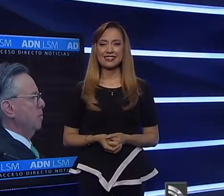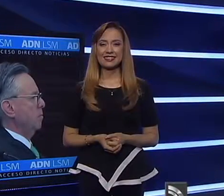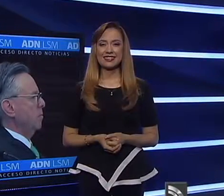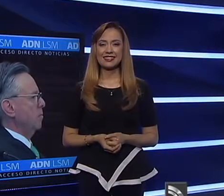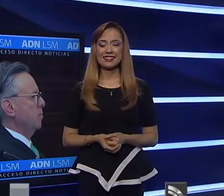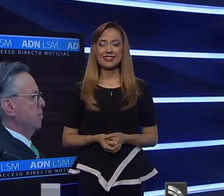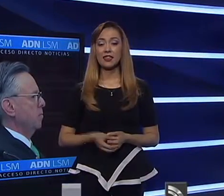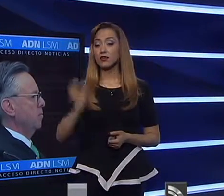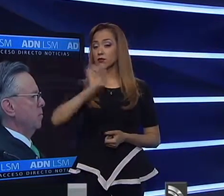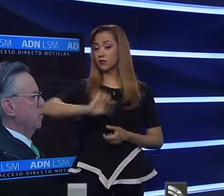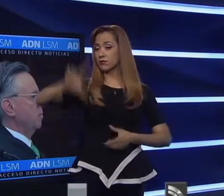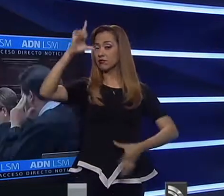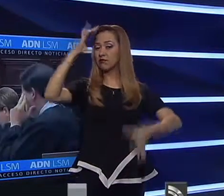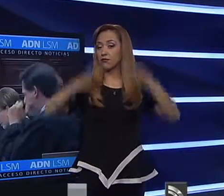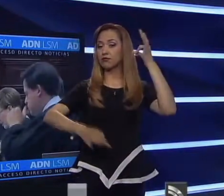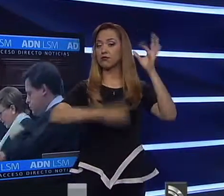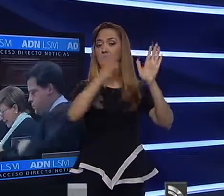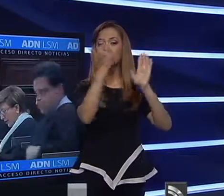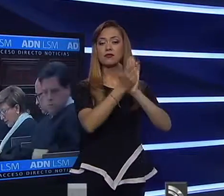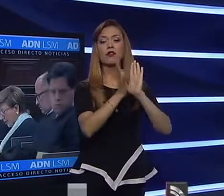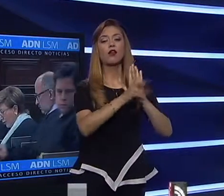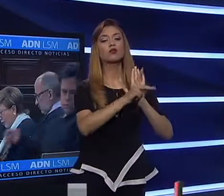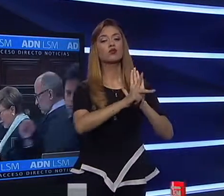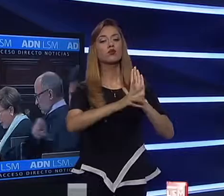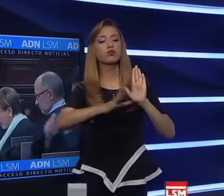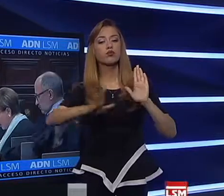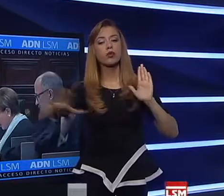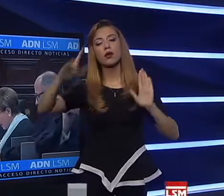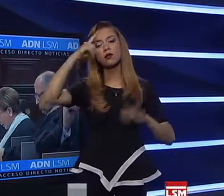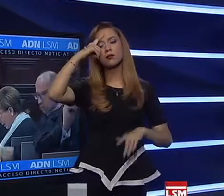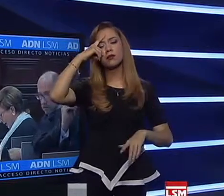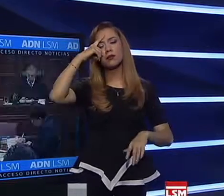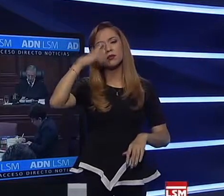La Suprema Corte publicó la sentencia del Pleno en la controversia constitucional